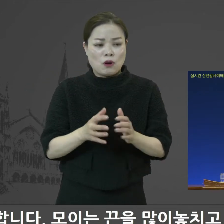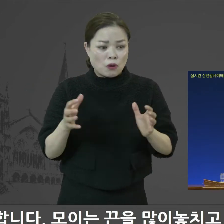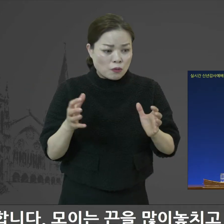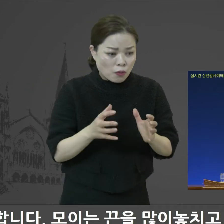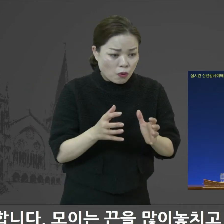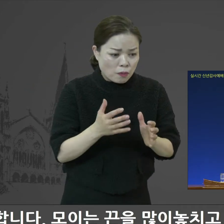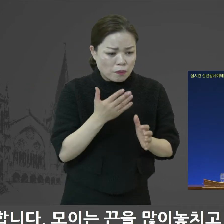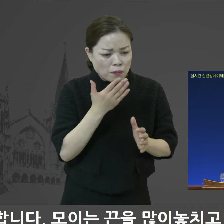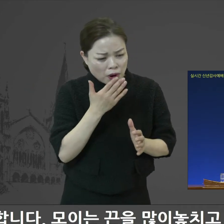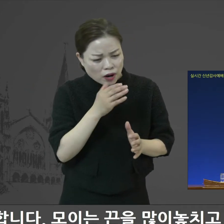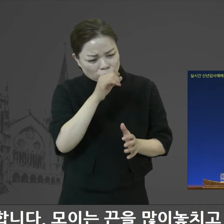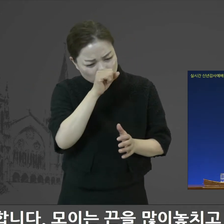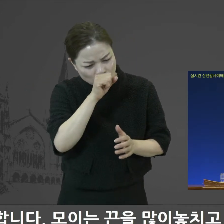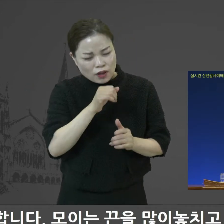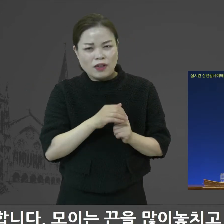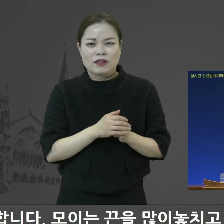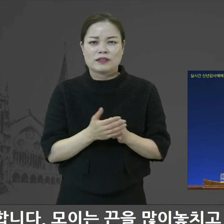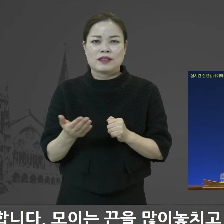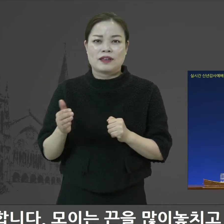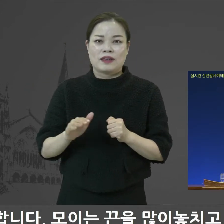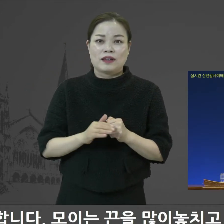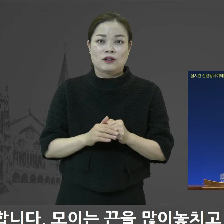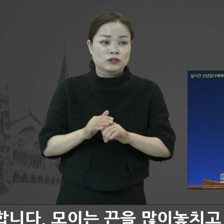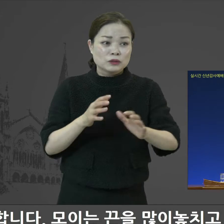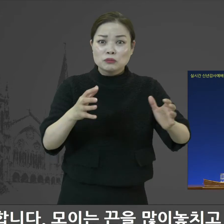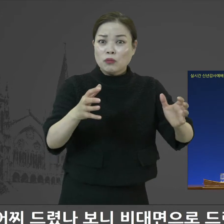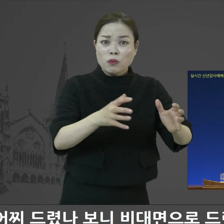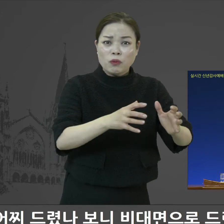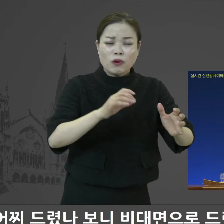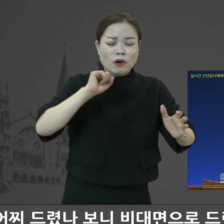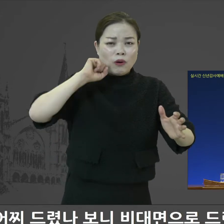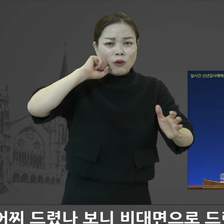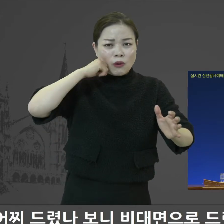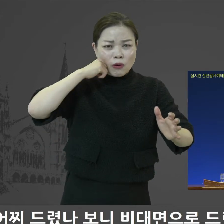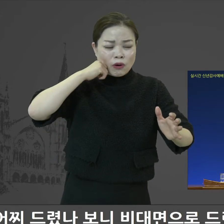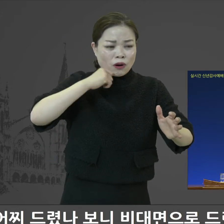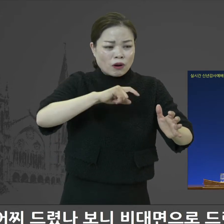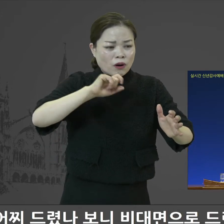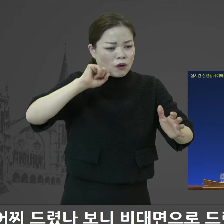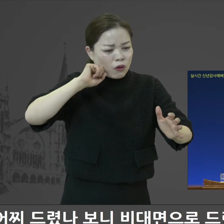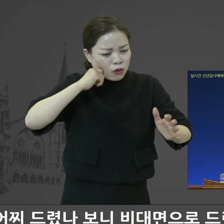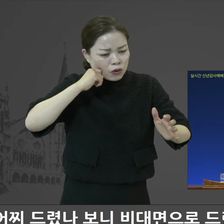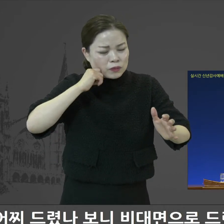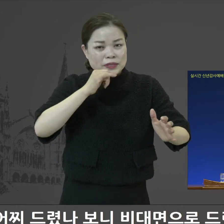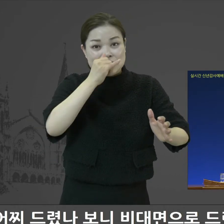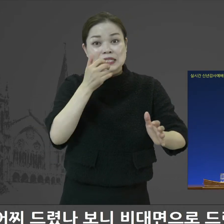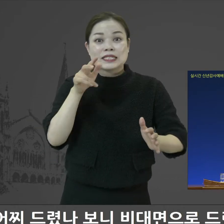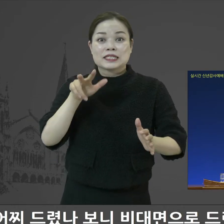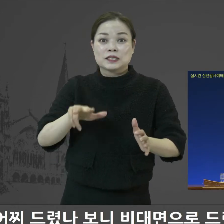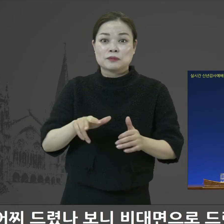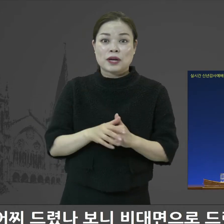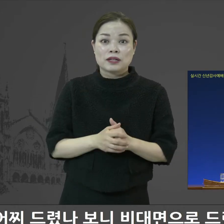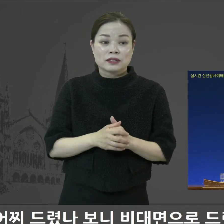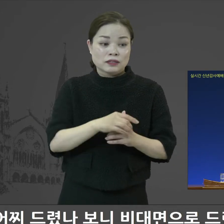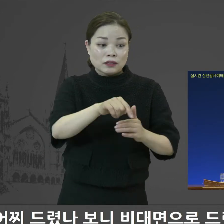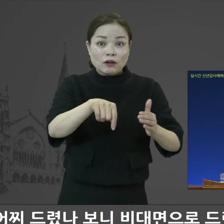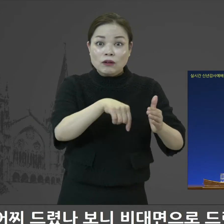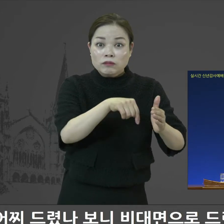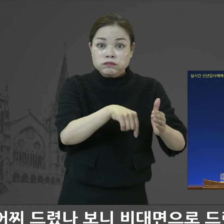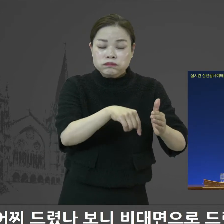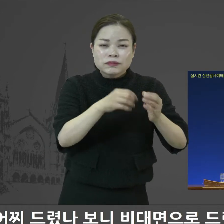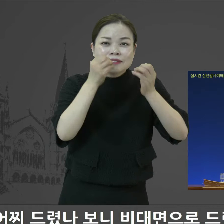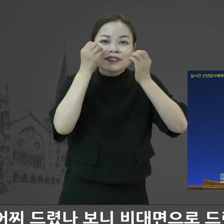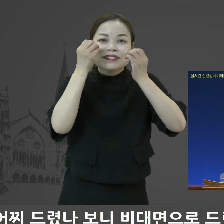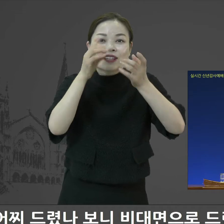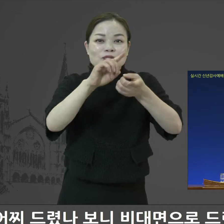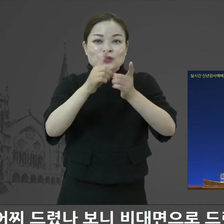수 있으면 좋은 부분이 많이 있는데 우리 집 모이지 못하면서 갖는 어려움들이 있지만 또 그런 가운데도